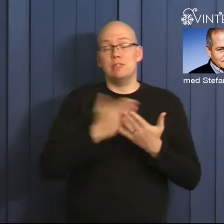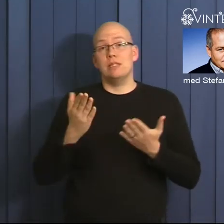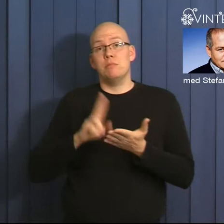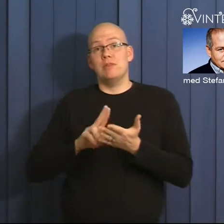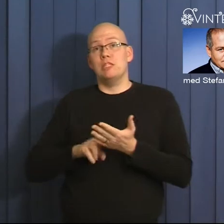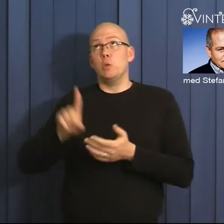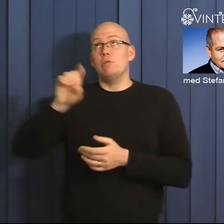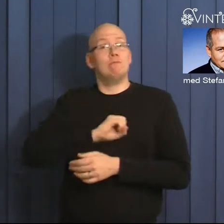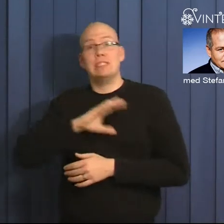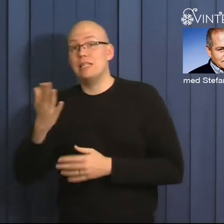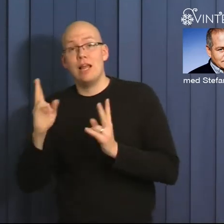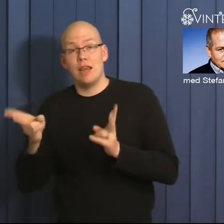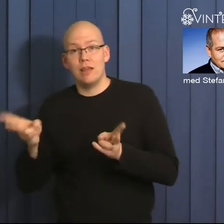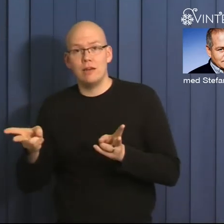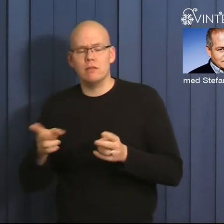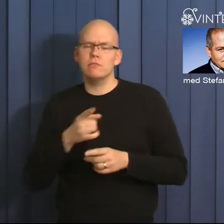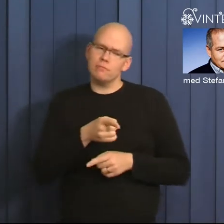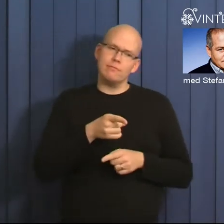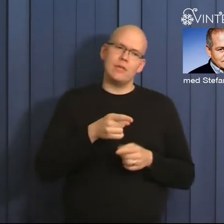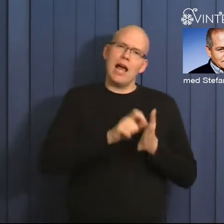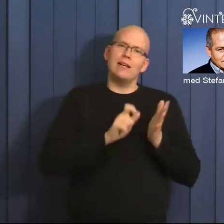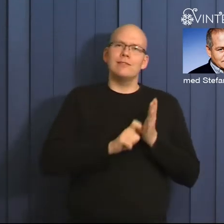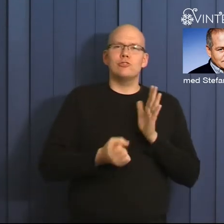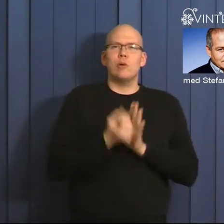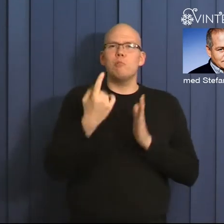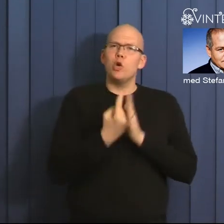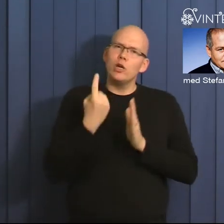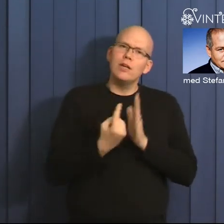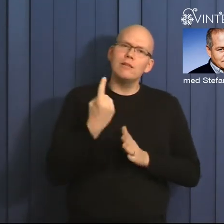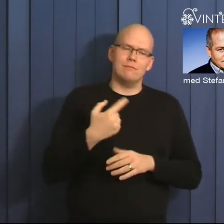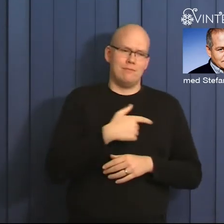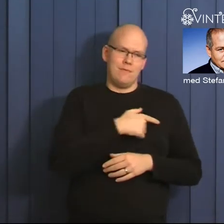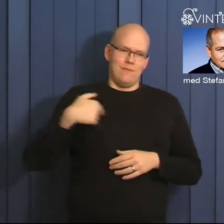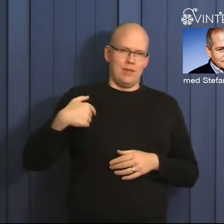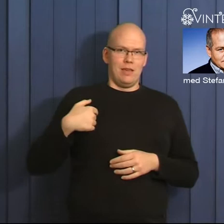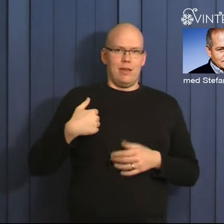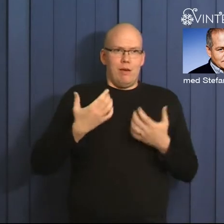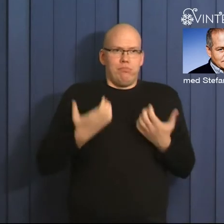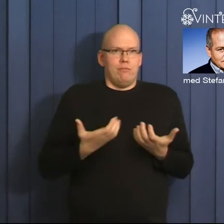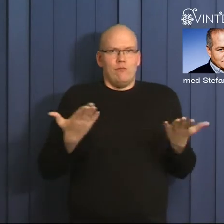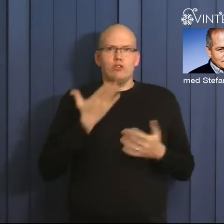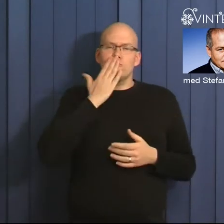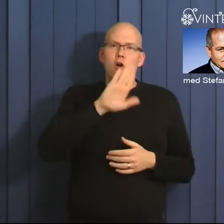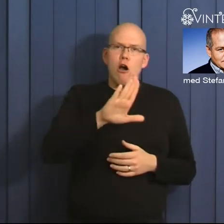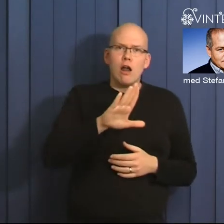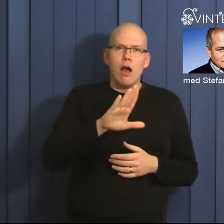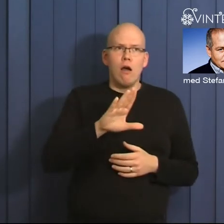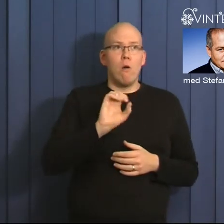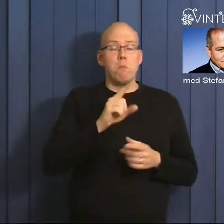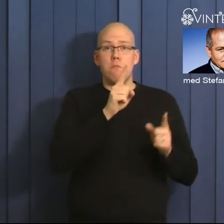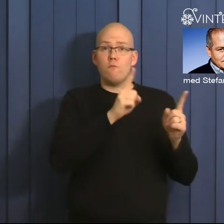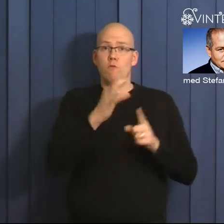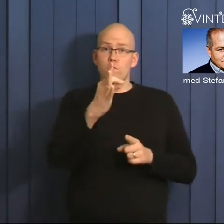område för alla vi som inte säkert vet vad vi ska svara när det kommer till frågor om gud ett liv efter